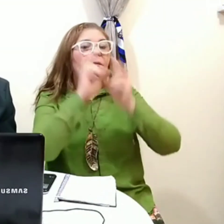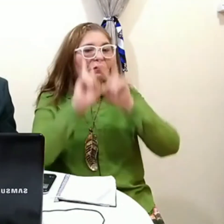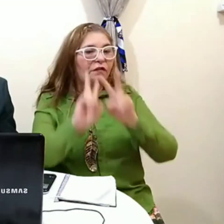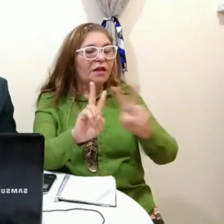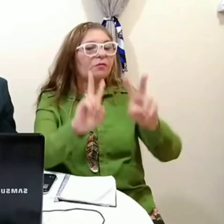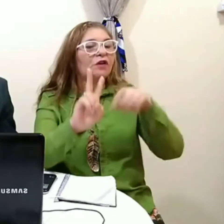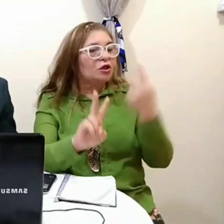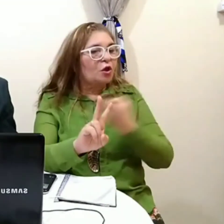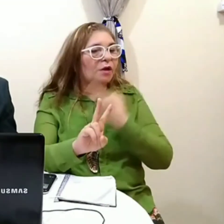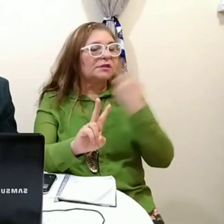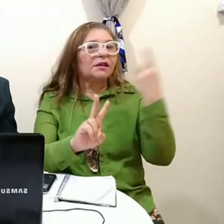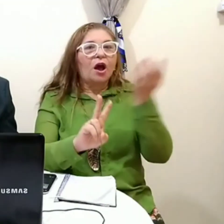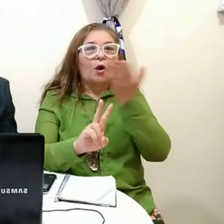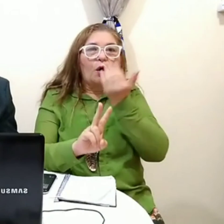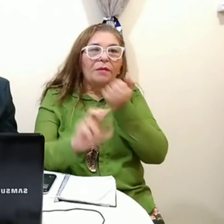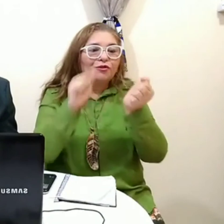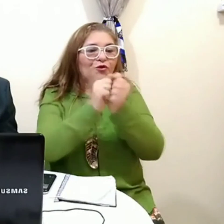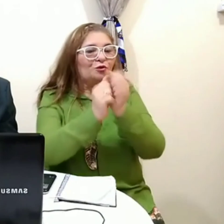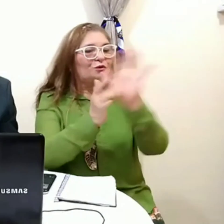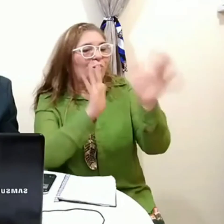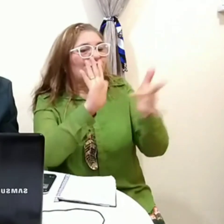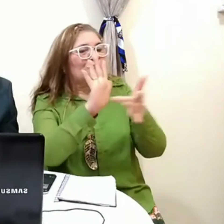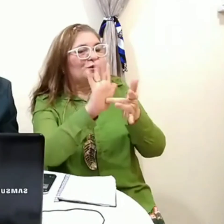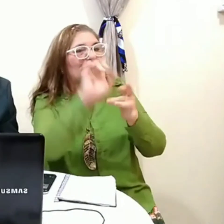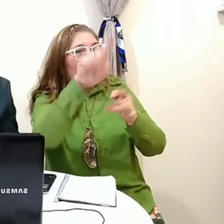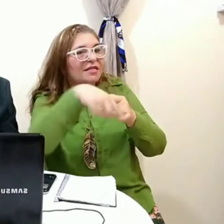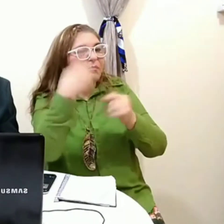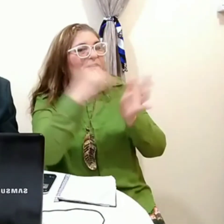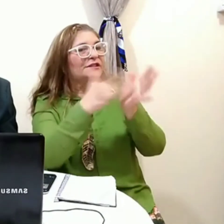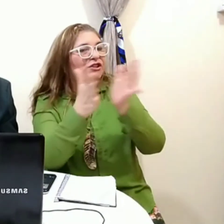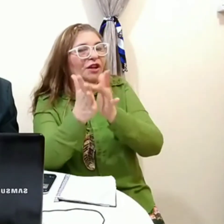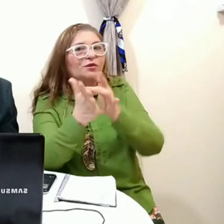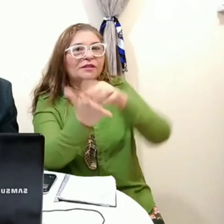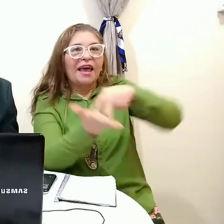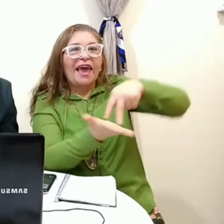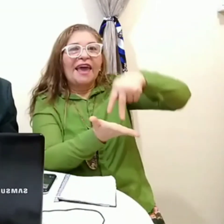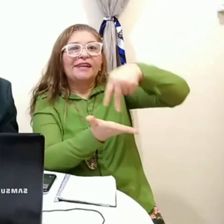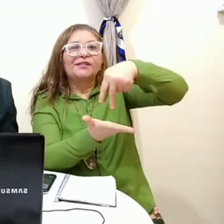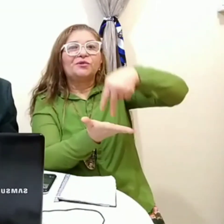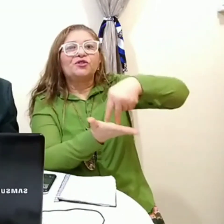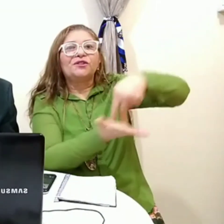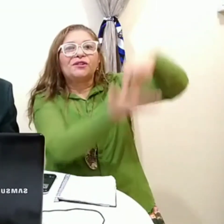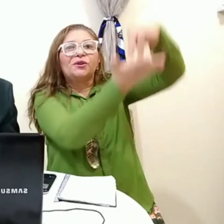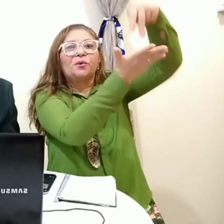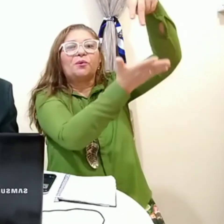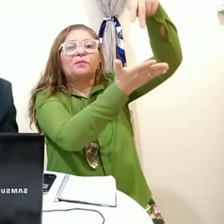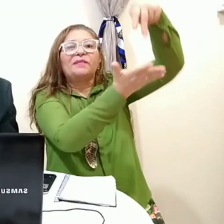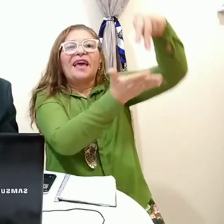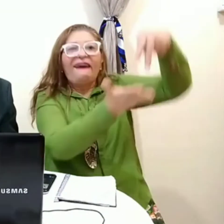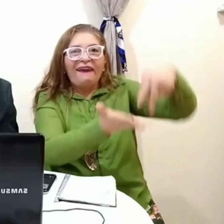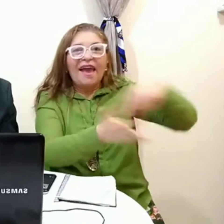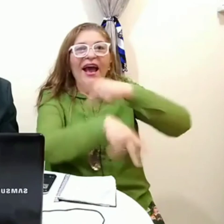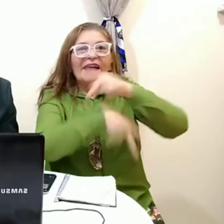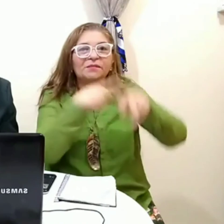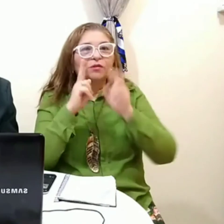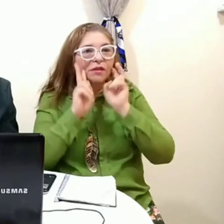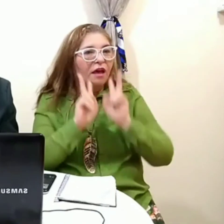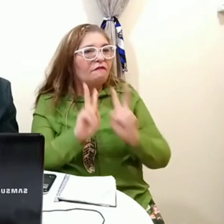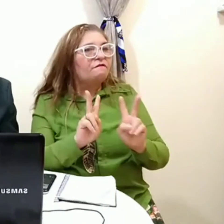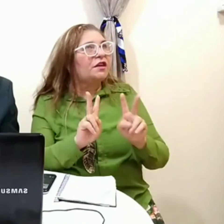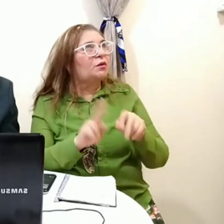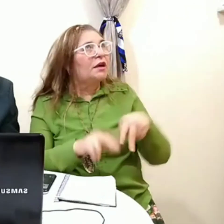e bebemos com ele, depois que ressurgiu dentre os mortos, e nos mandou pregar ao povo e testificar que